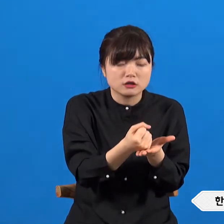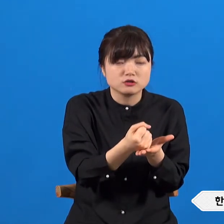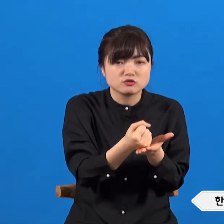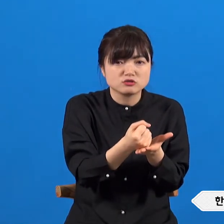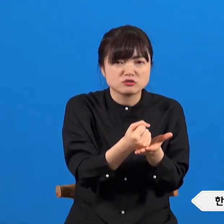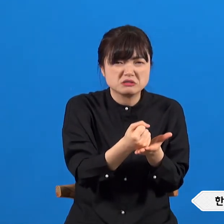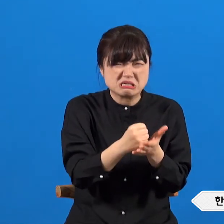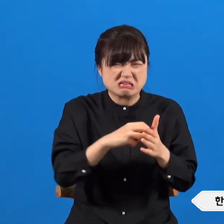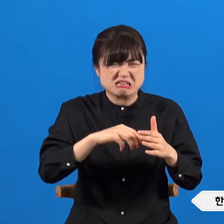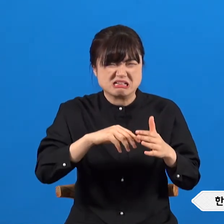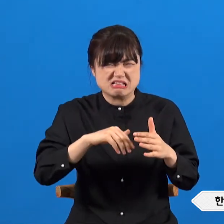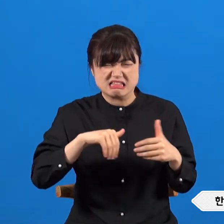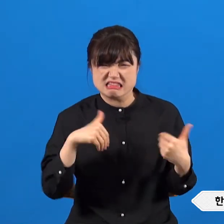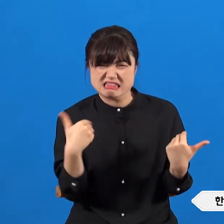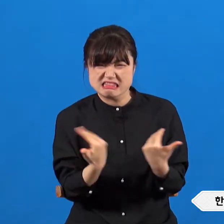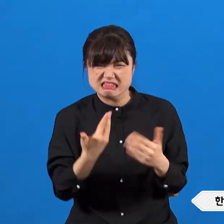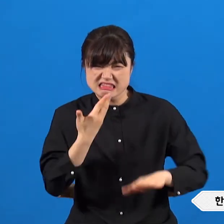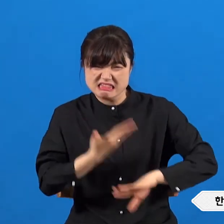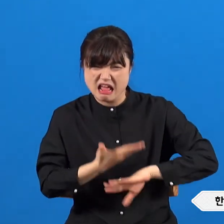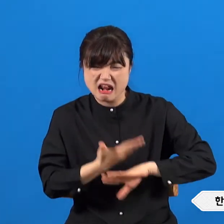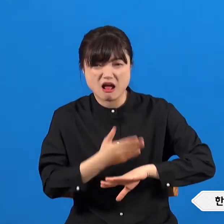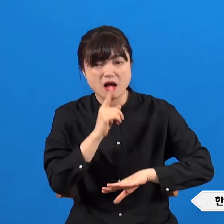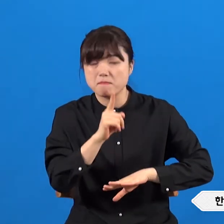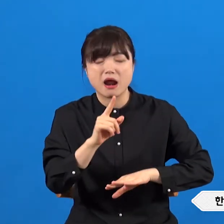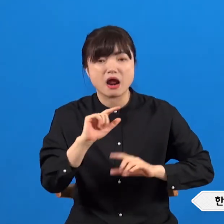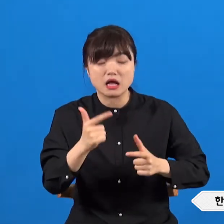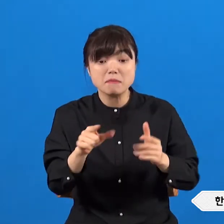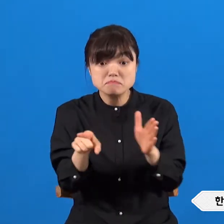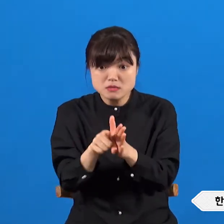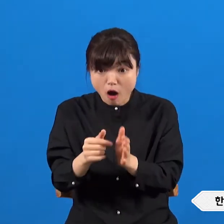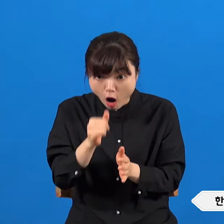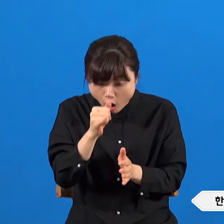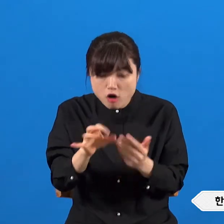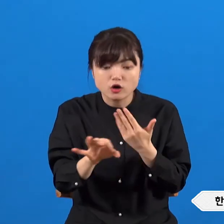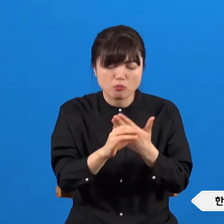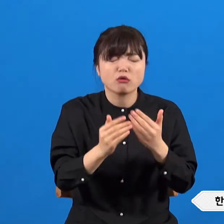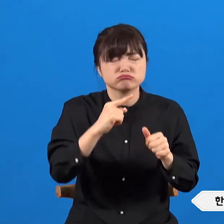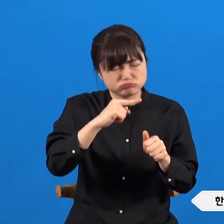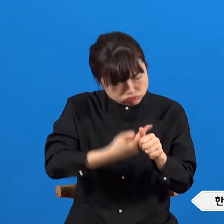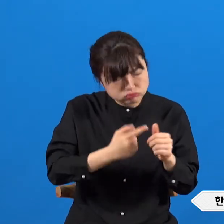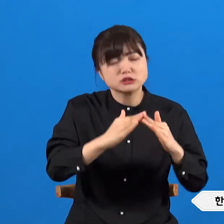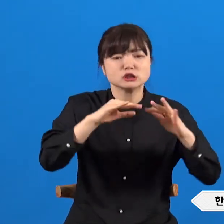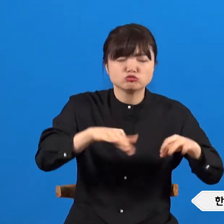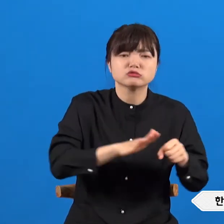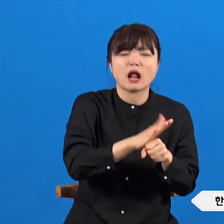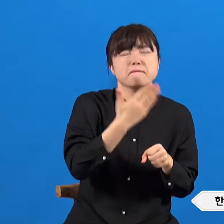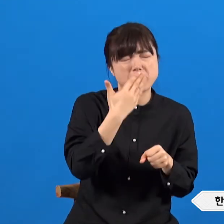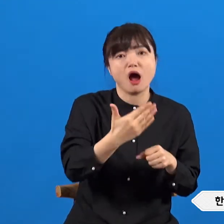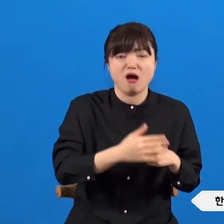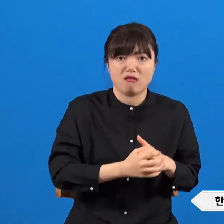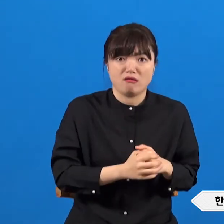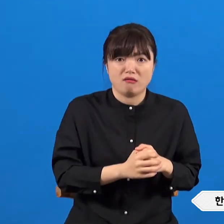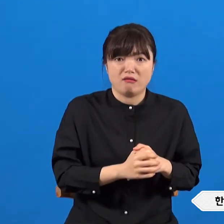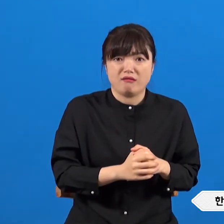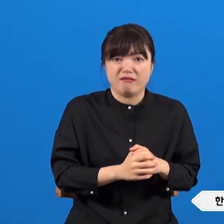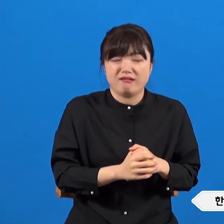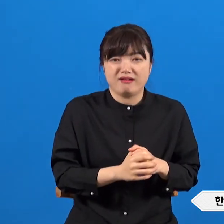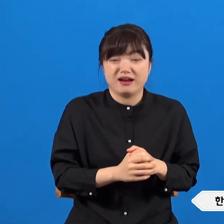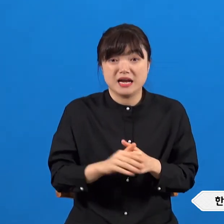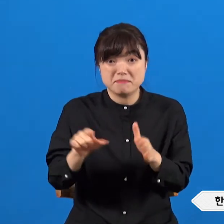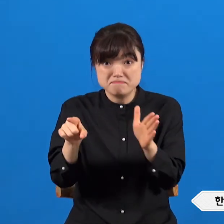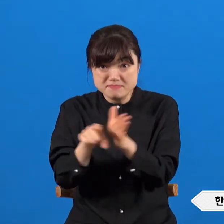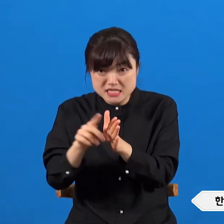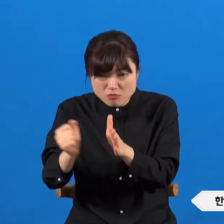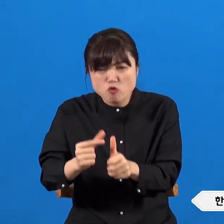않습니다. 믿음을 가진 사람은 어떻게든 이웃 사랑을 할 것이기 때문에, 그래서